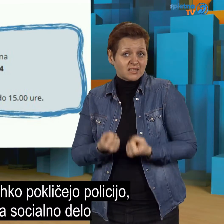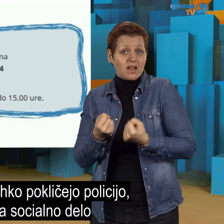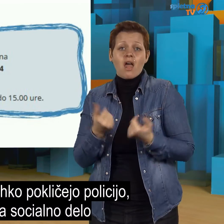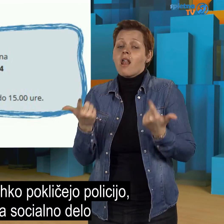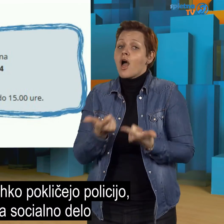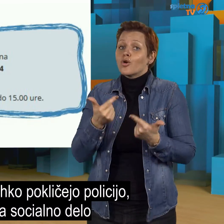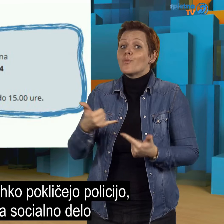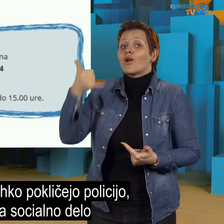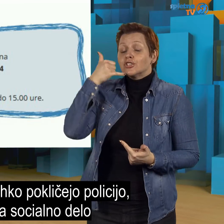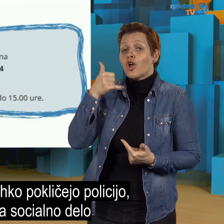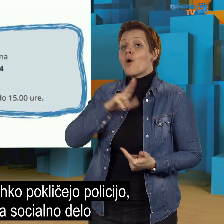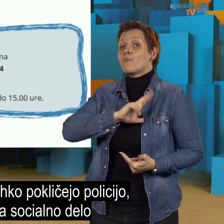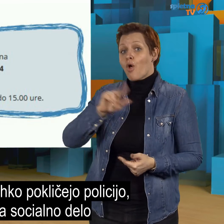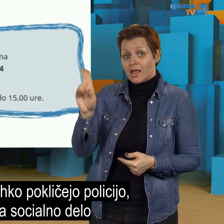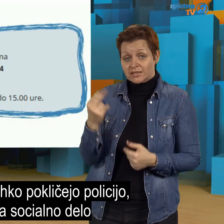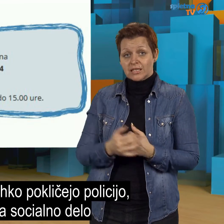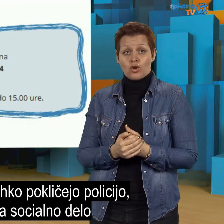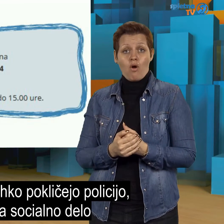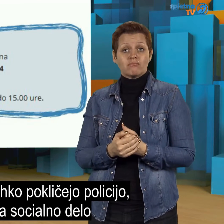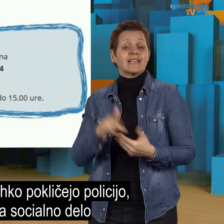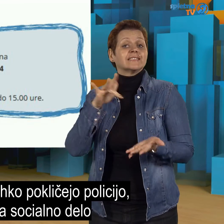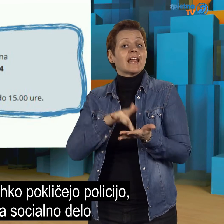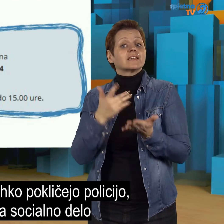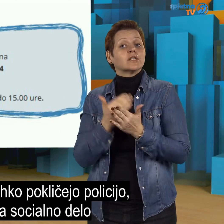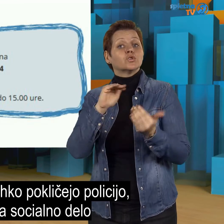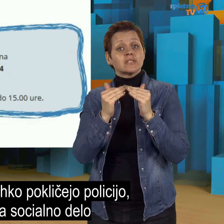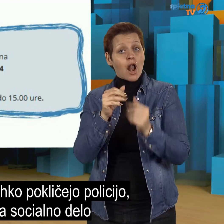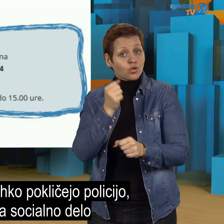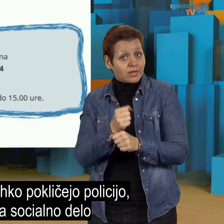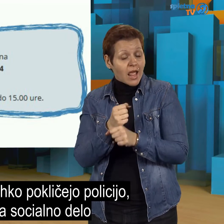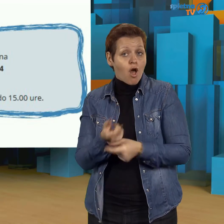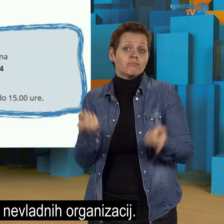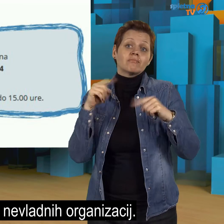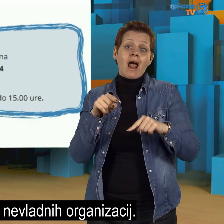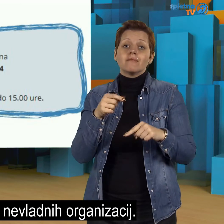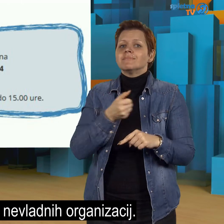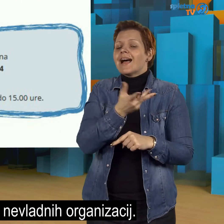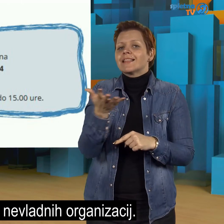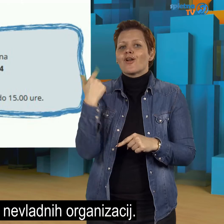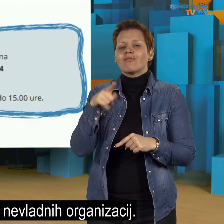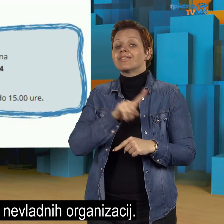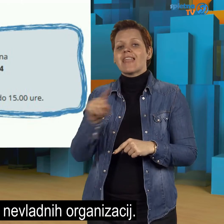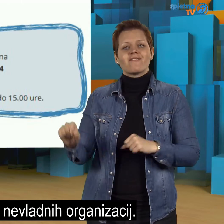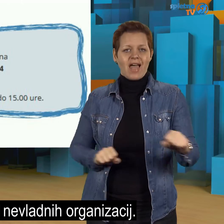Žrtve nasilja lahko pokličejo policijo, center za socialno delo ali pa katero od nevladnih organizacij.